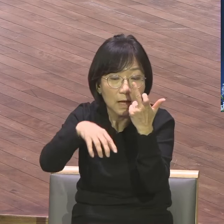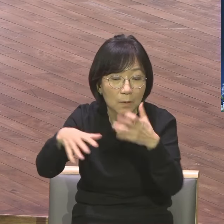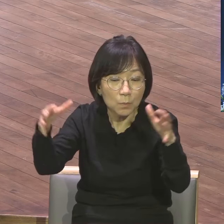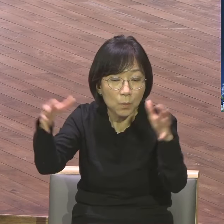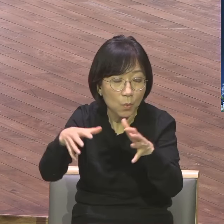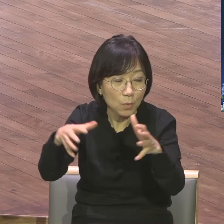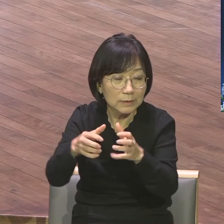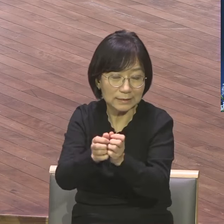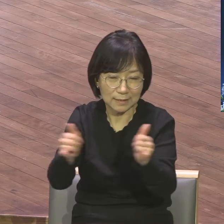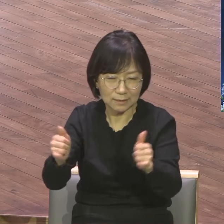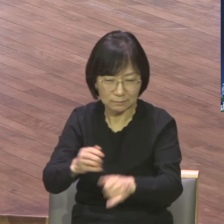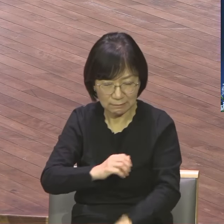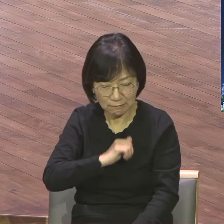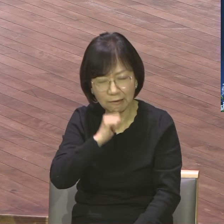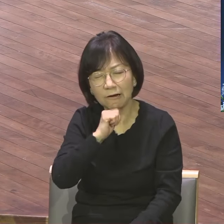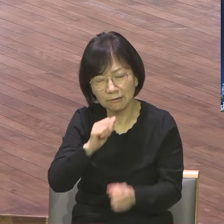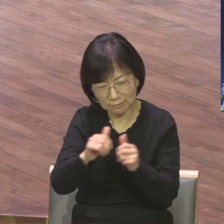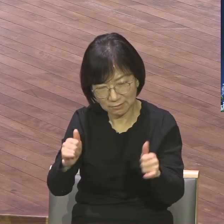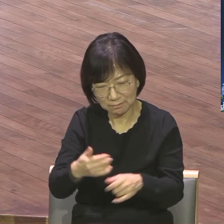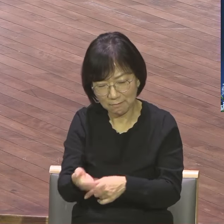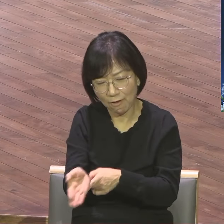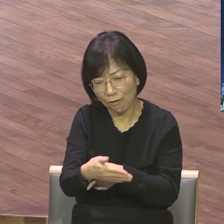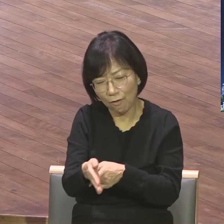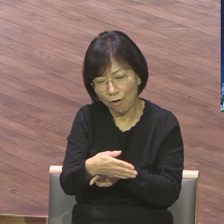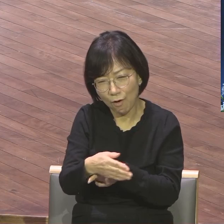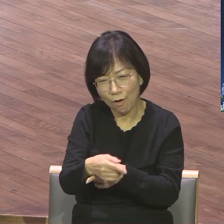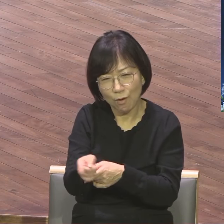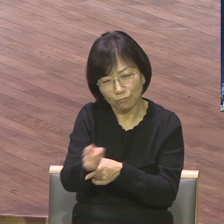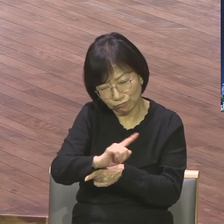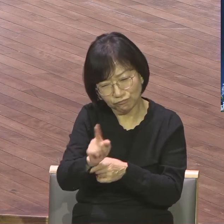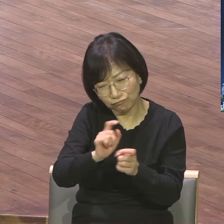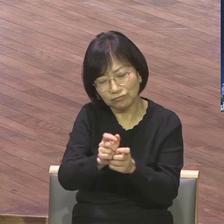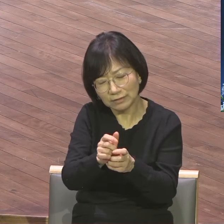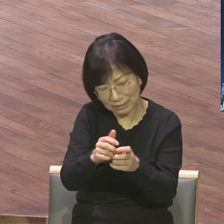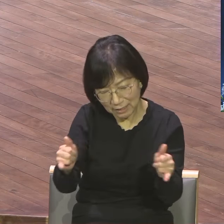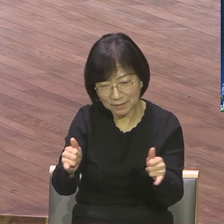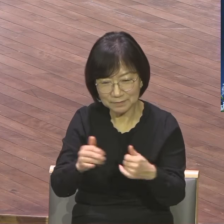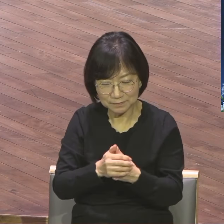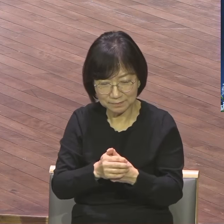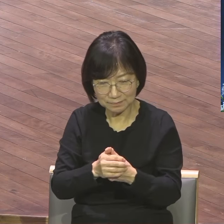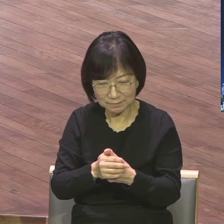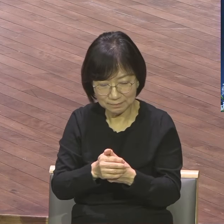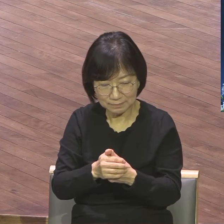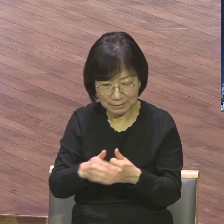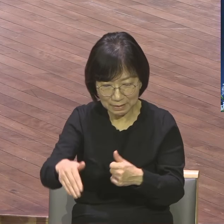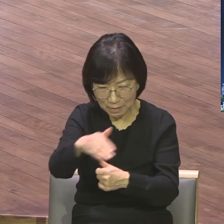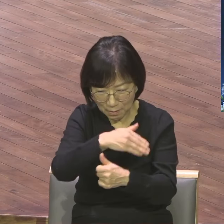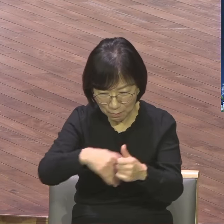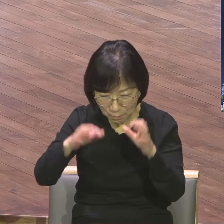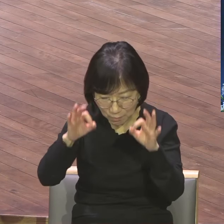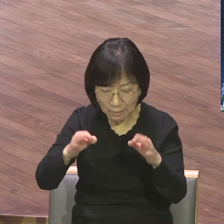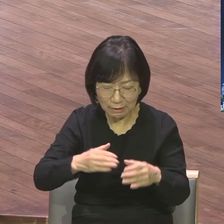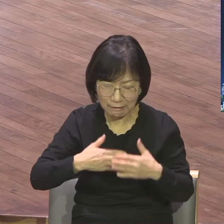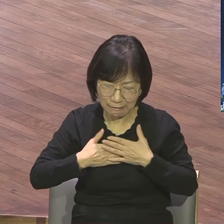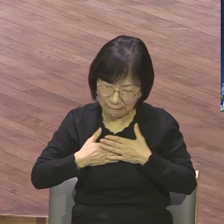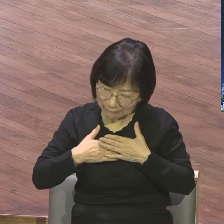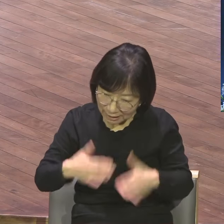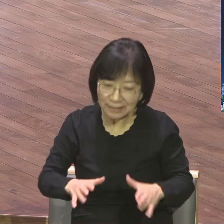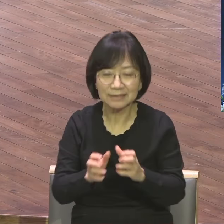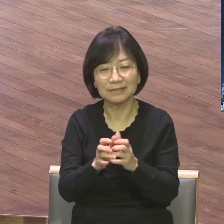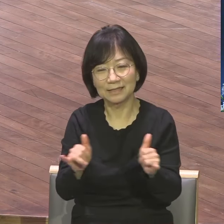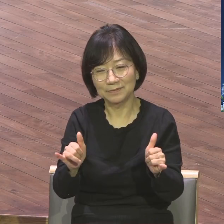힘없는 자입니다. 가난한 자입니다. 어부입니다. 소외된 자입니다. 한마디로 요약하면 약한 자들입니다.